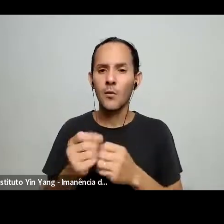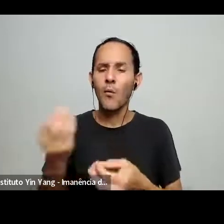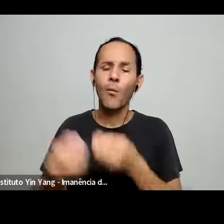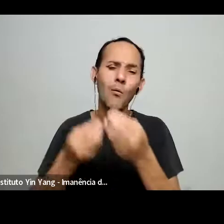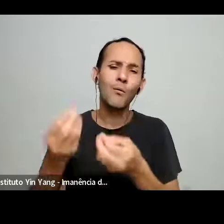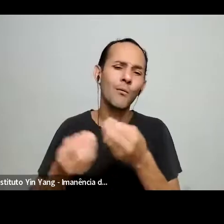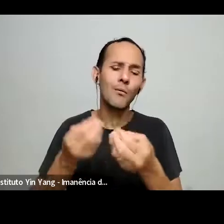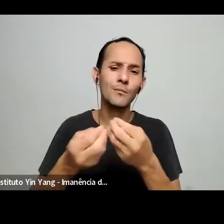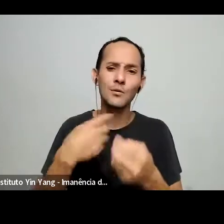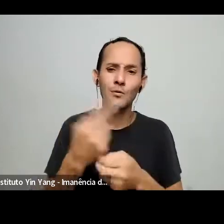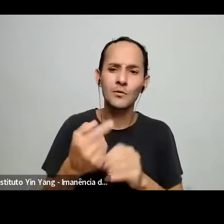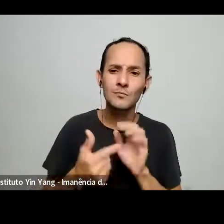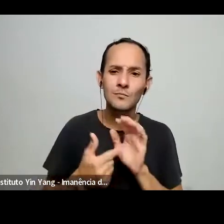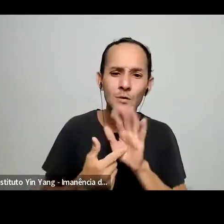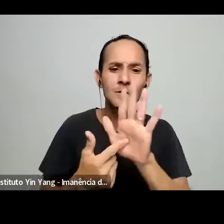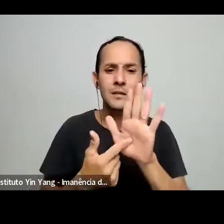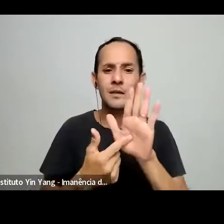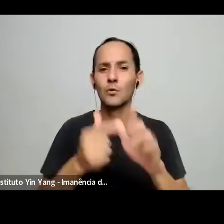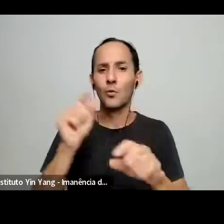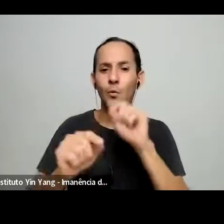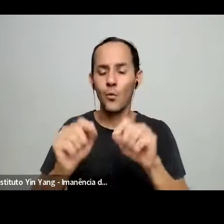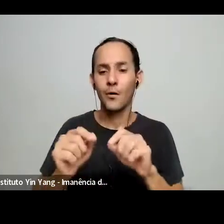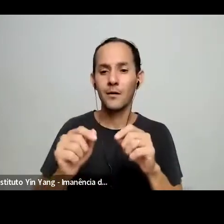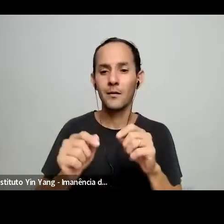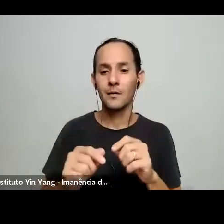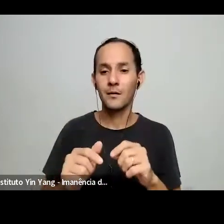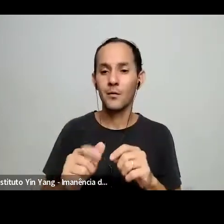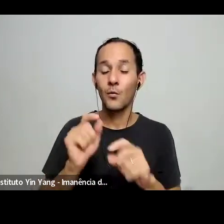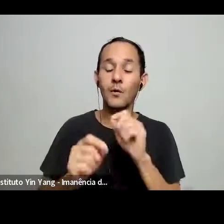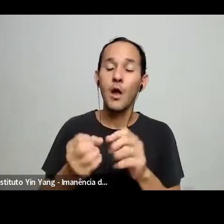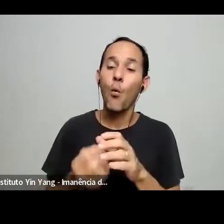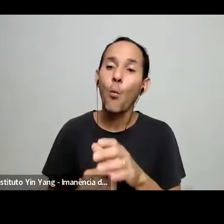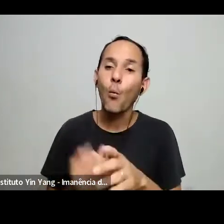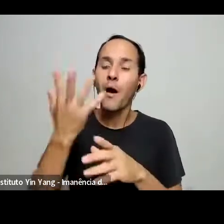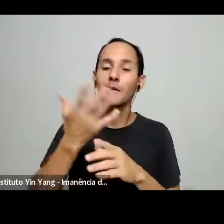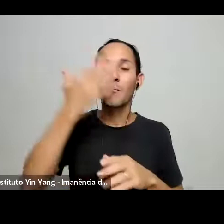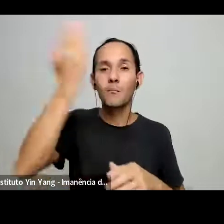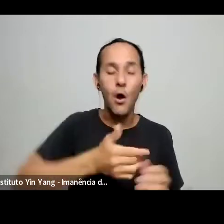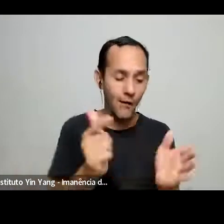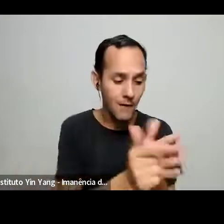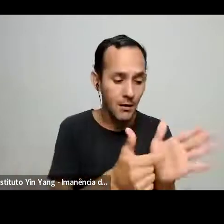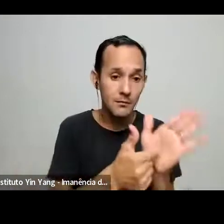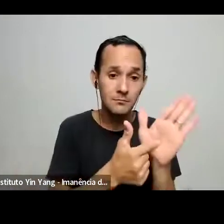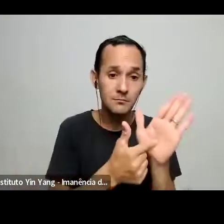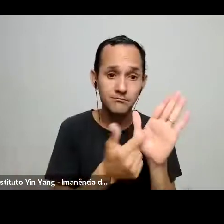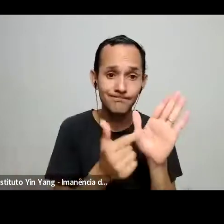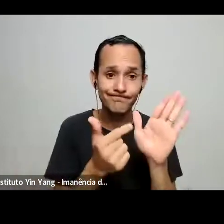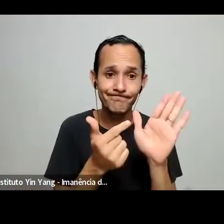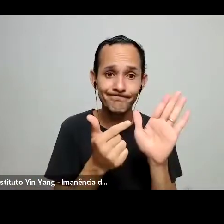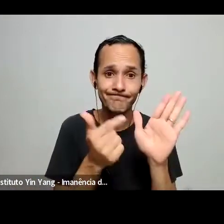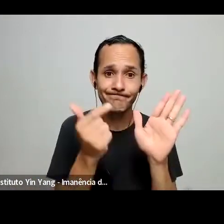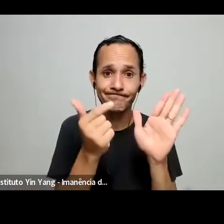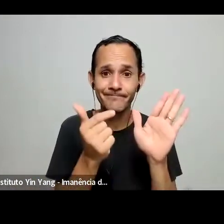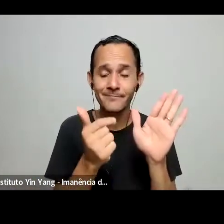nós mostrávamos, tínhamos para mostrar, os números não eram tão facilmente acessíveis.